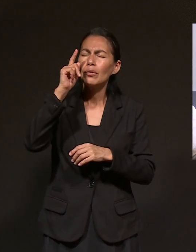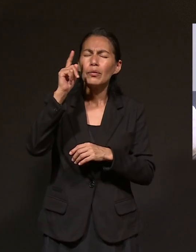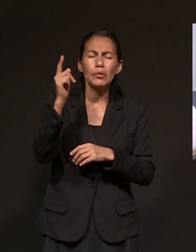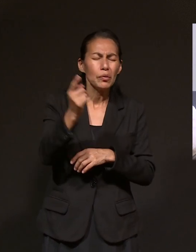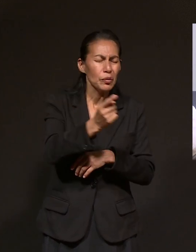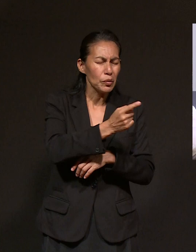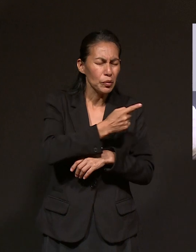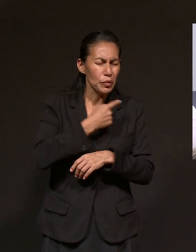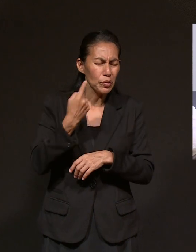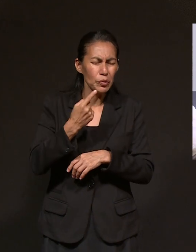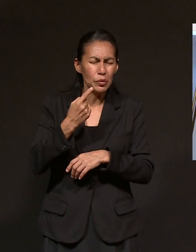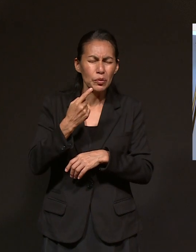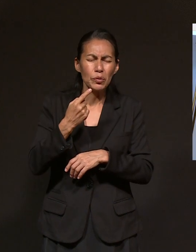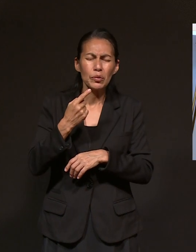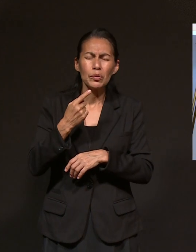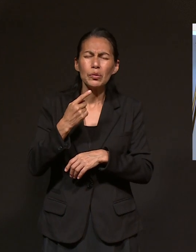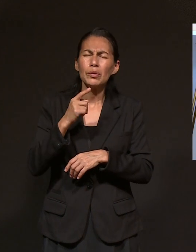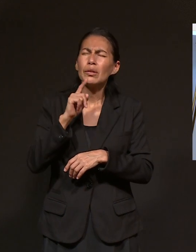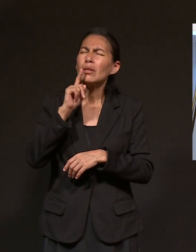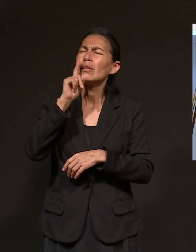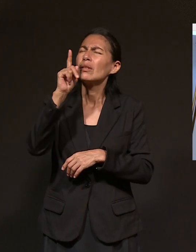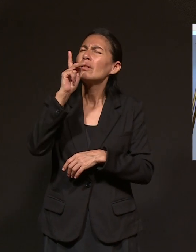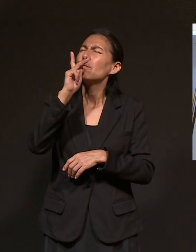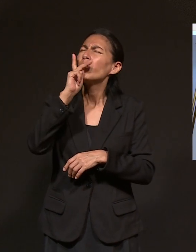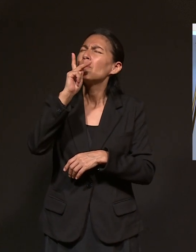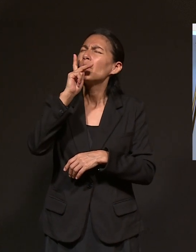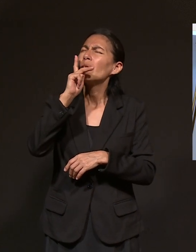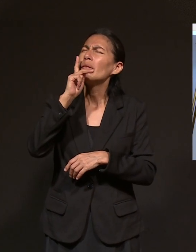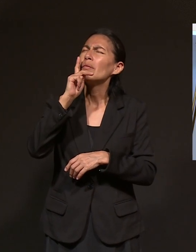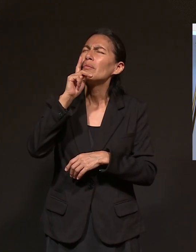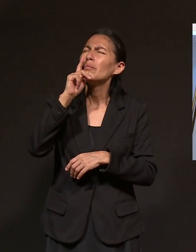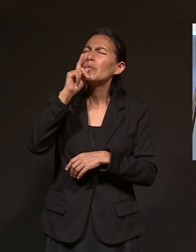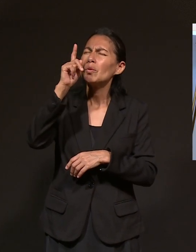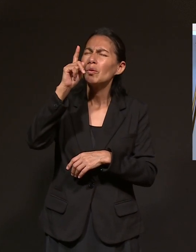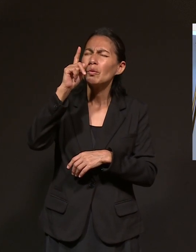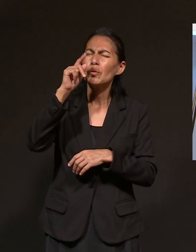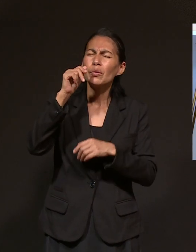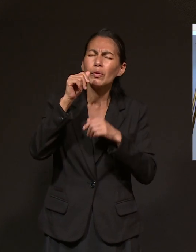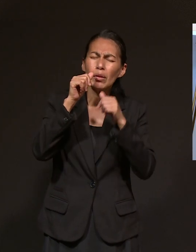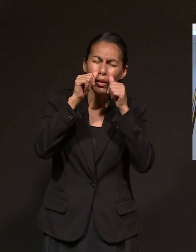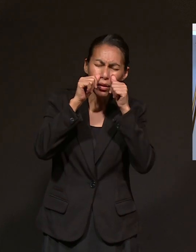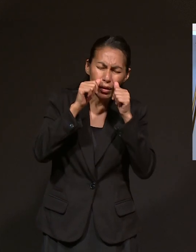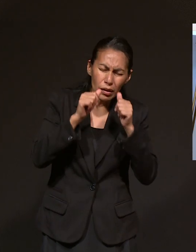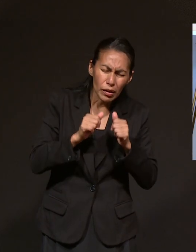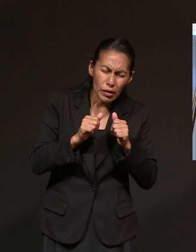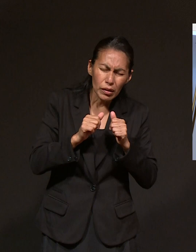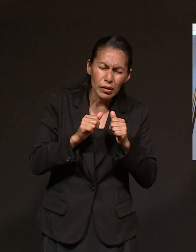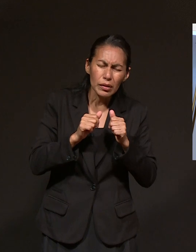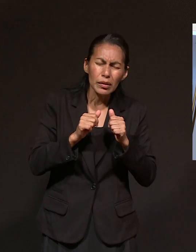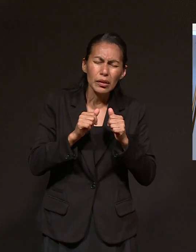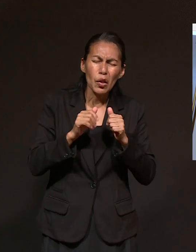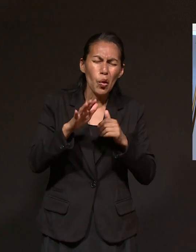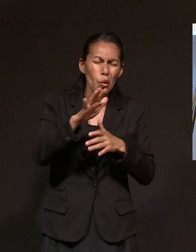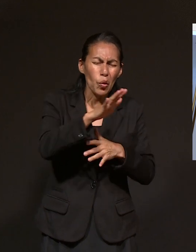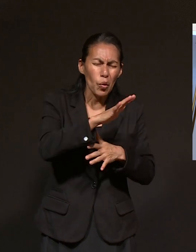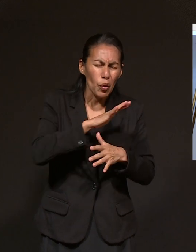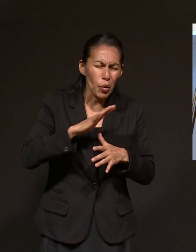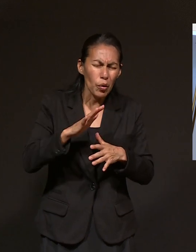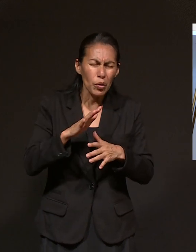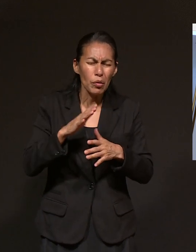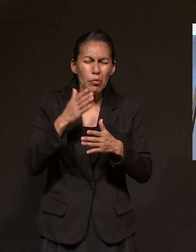todos nosotros Tú has escuchado Estas peticiones Tú has escuchado Estos agradecimientos Y